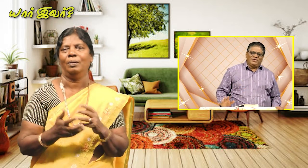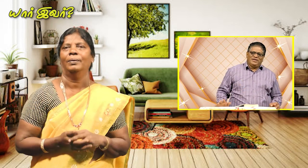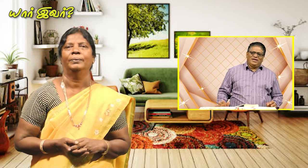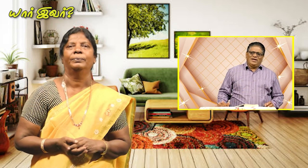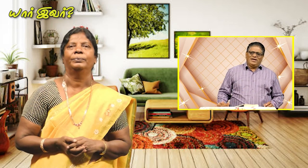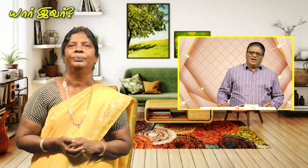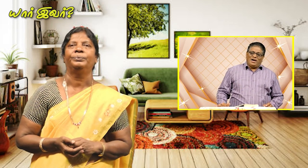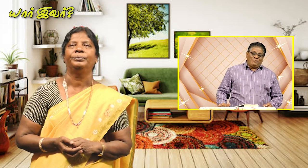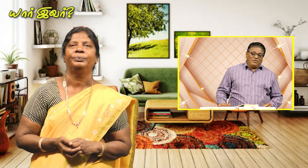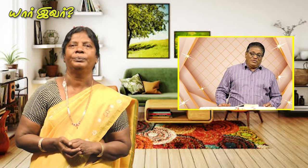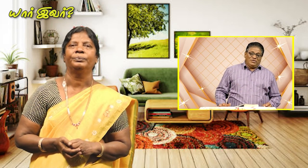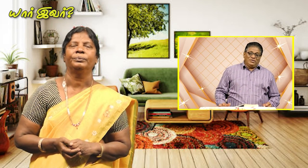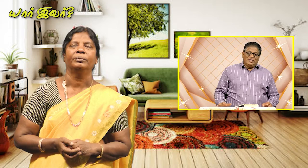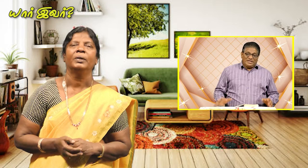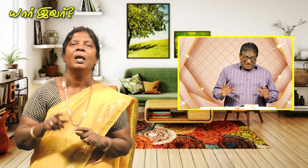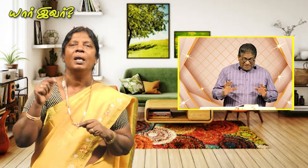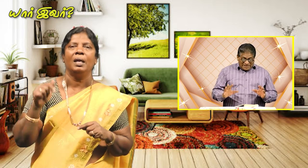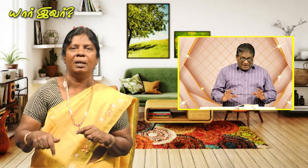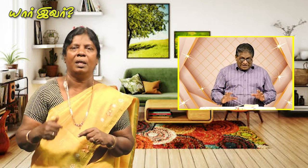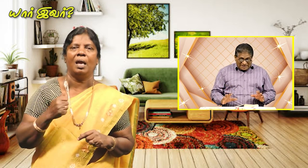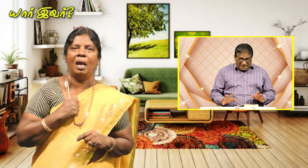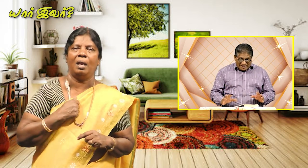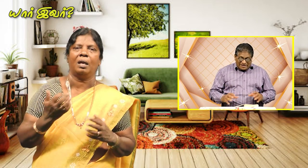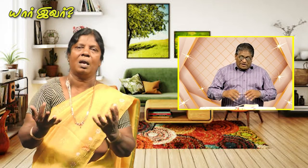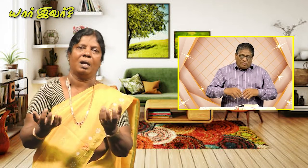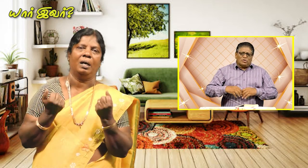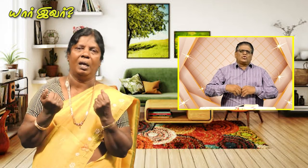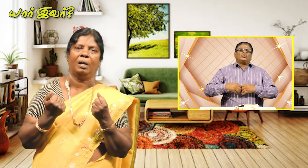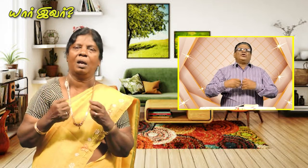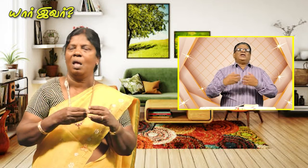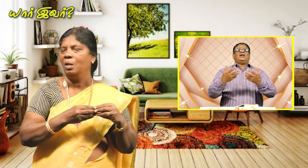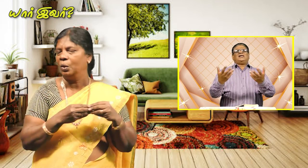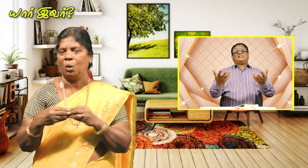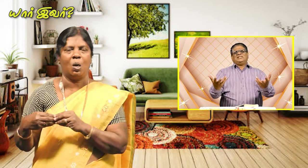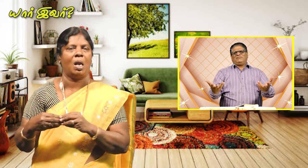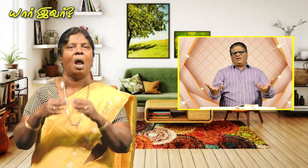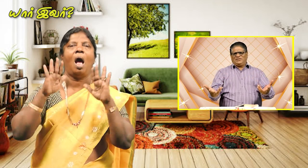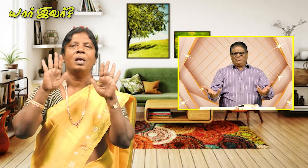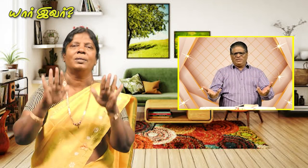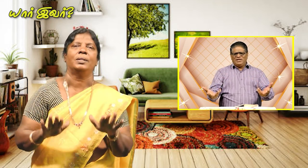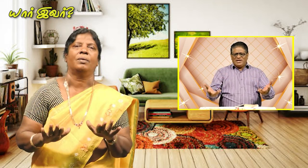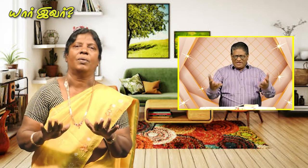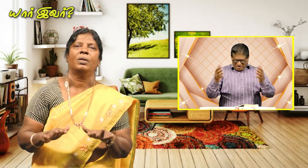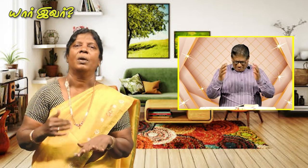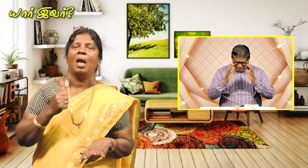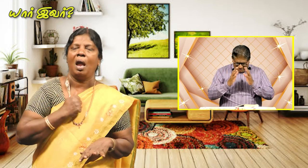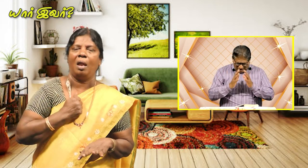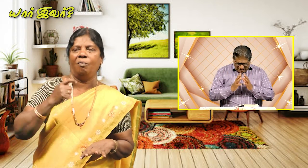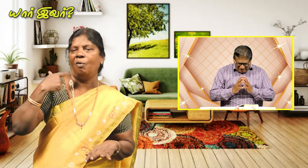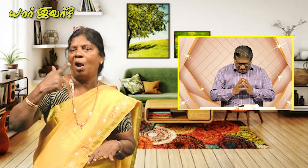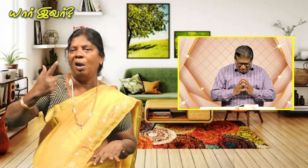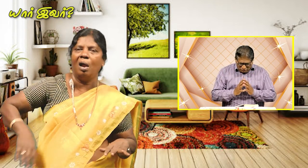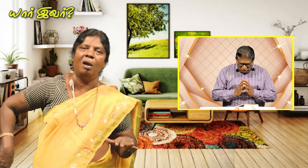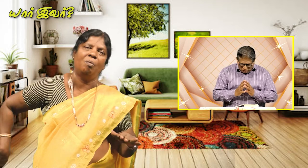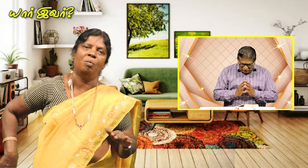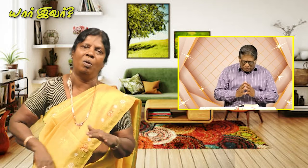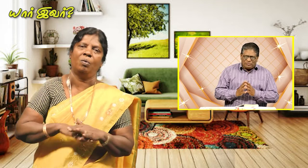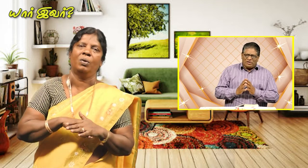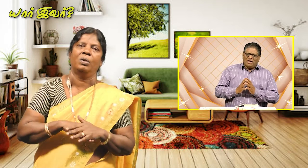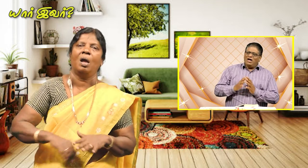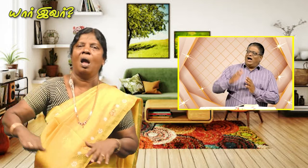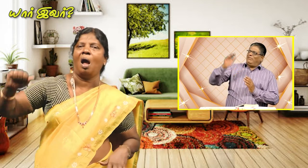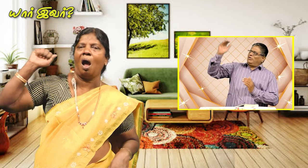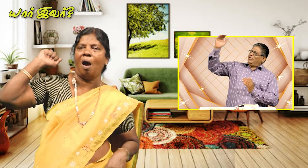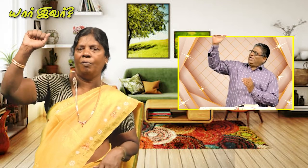முடியாது. அப்போ இது எனக்கு கிடைக்கிற ஒரு தொடர் ஆசீர்வாதம். என்னுடைய வாழ்நாள்